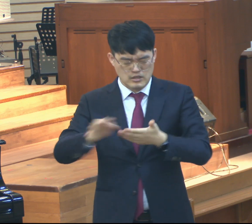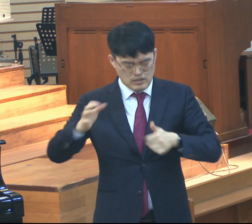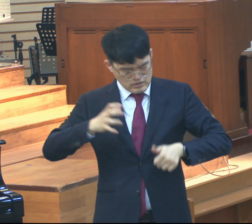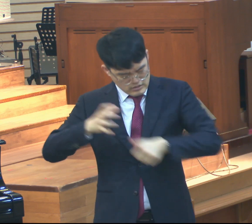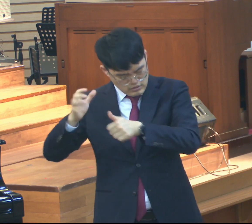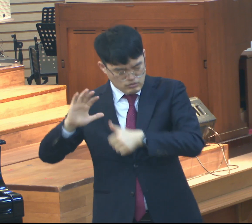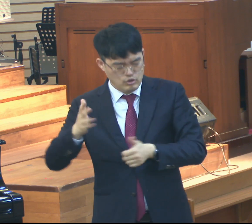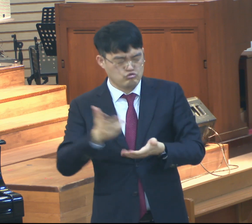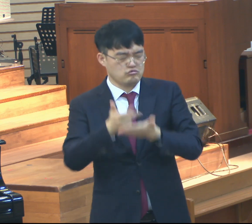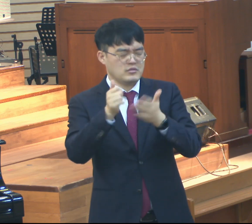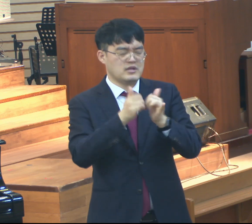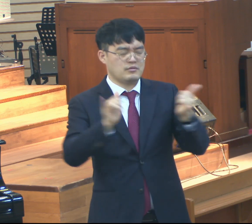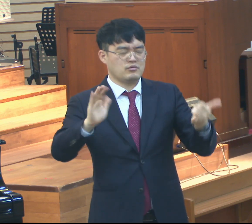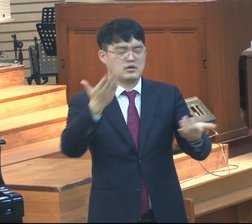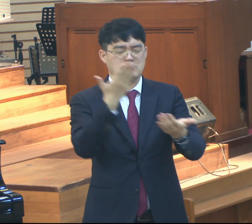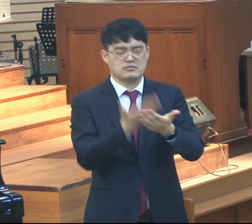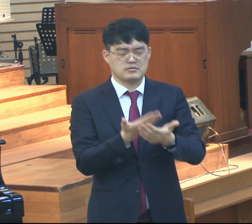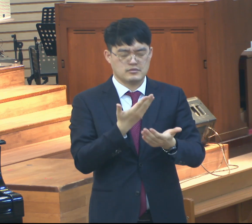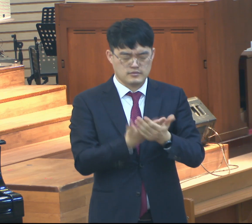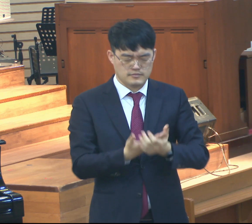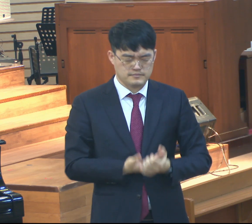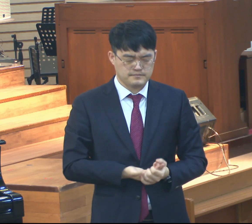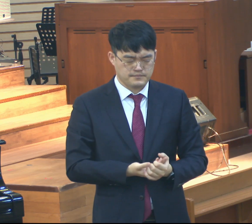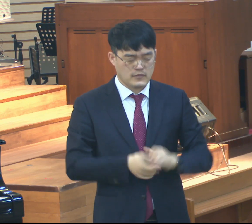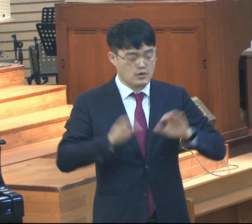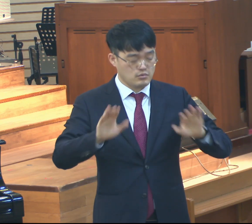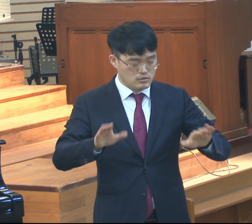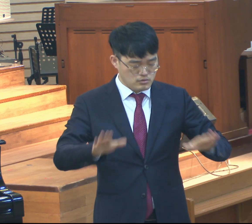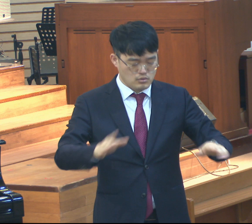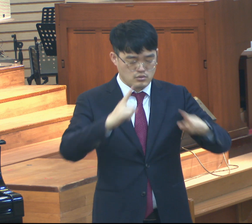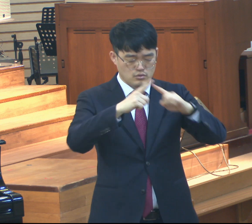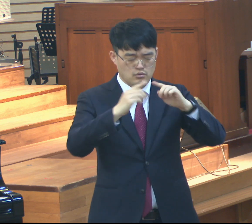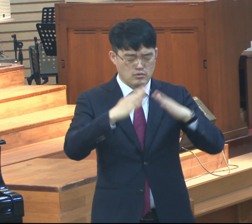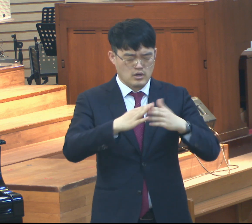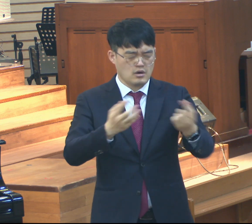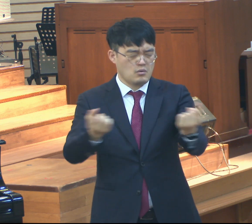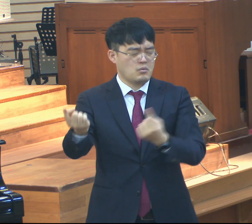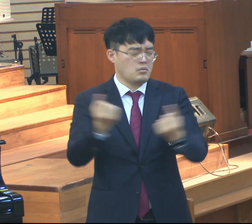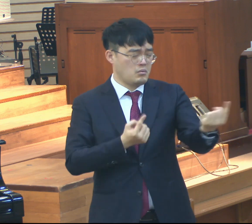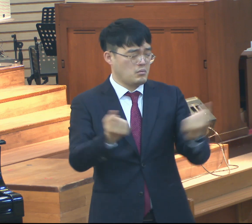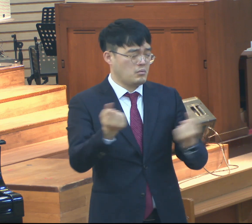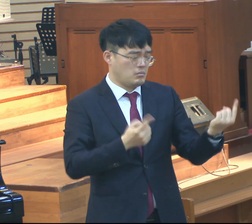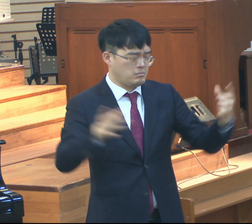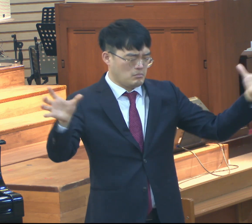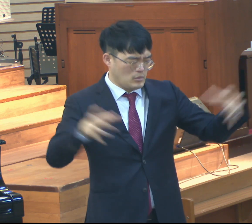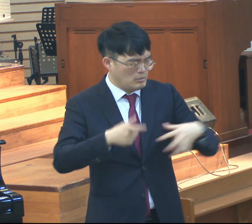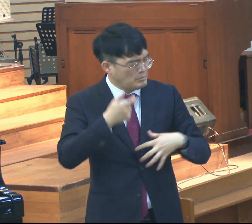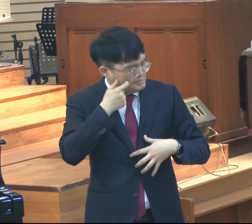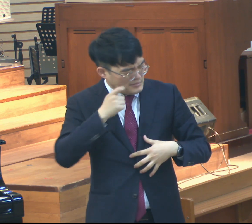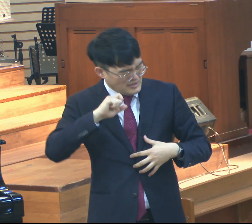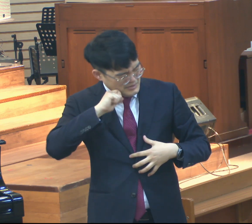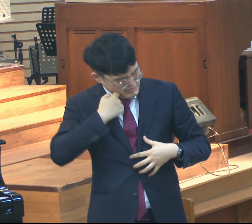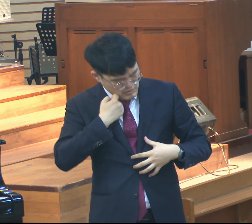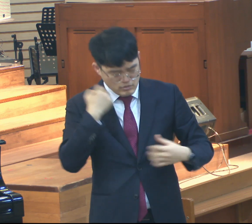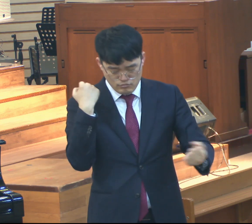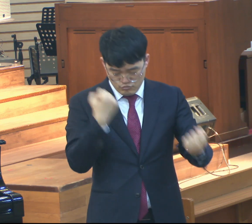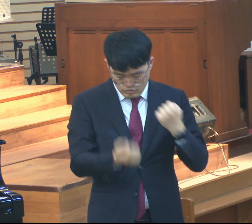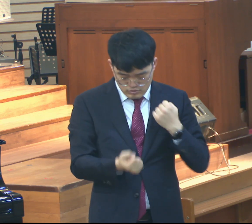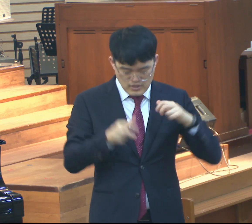사람들이 되게 하여 주옵소서. 오늘도 교회에 올 수 없는 어려운 상황 속에서도 온라인으로 헌금을 보내며